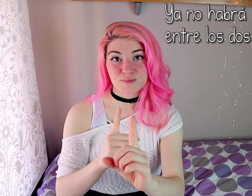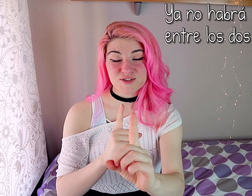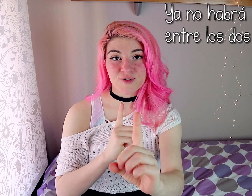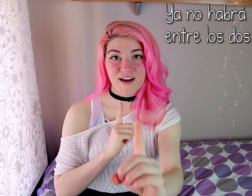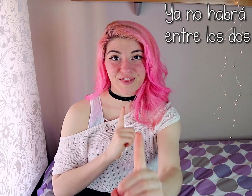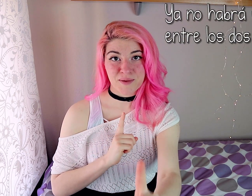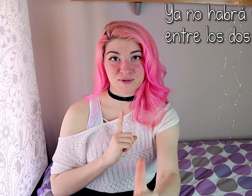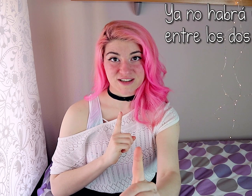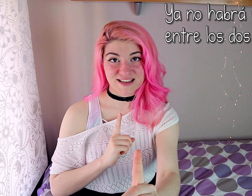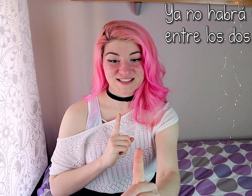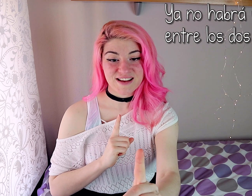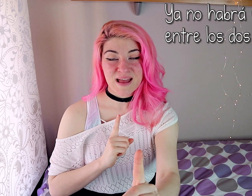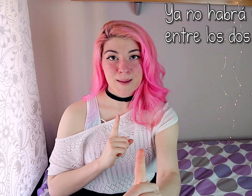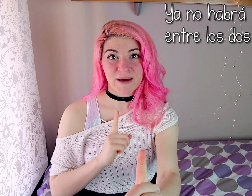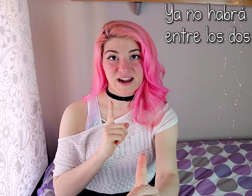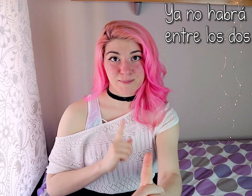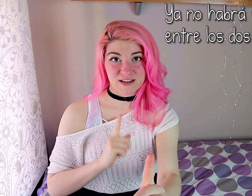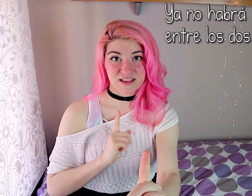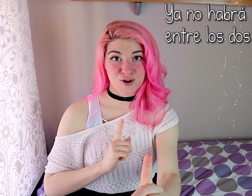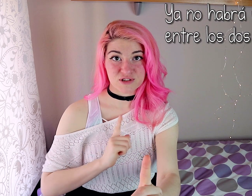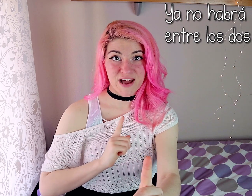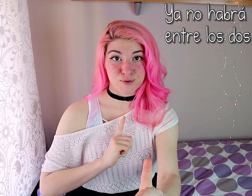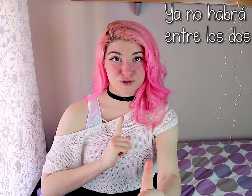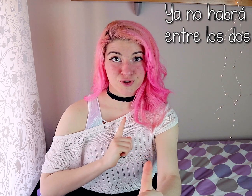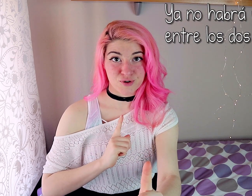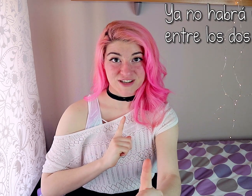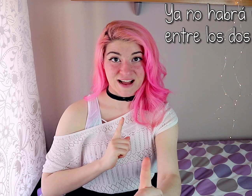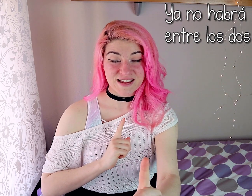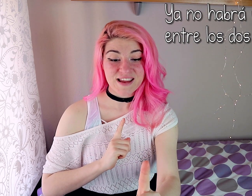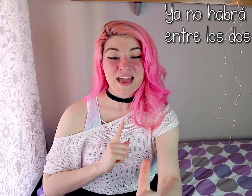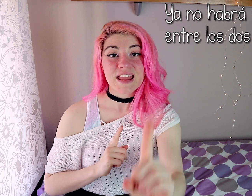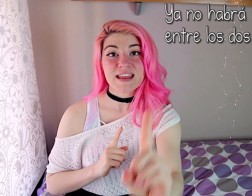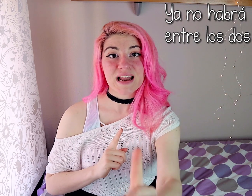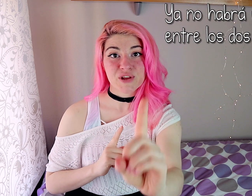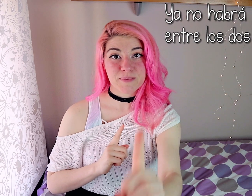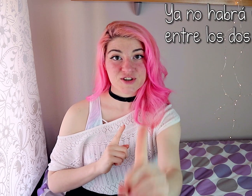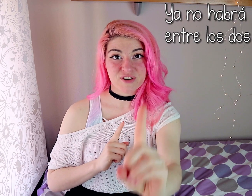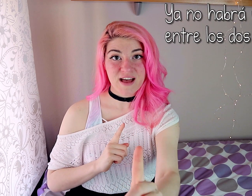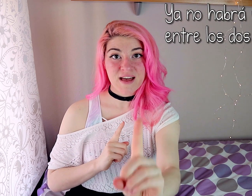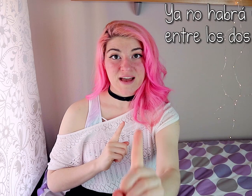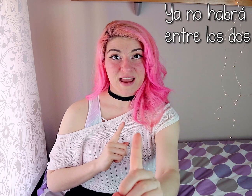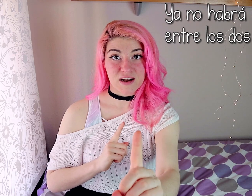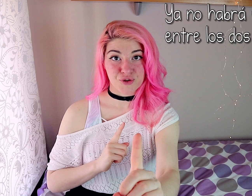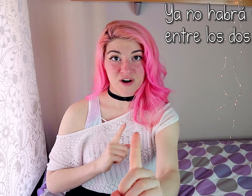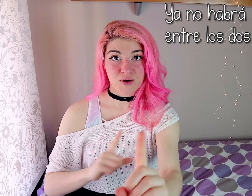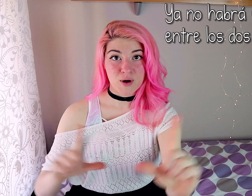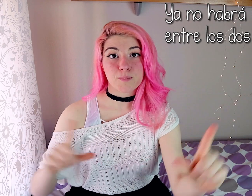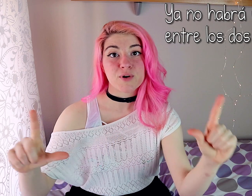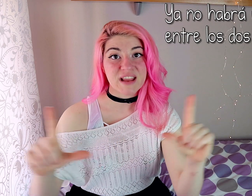lo mismo. Hacemos así para representarnos a nosotros aquí y a la otra persona en el otro lado. Porque